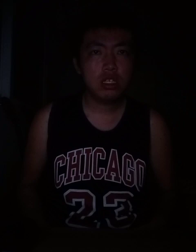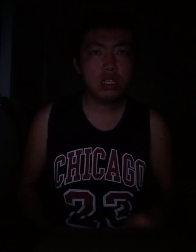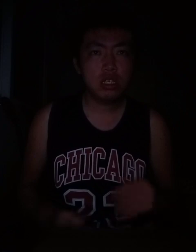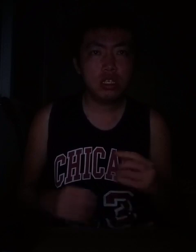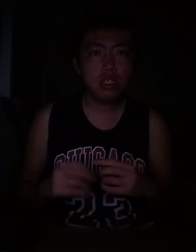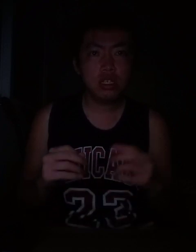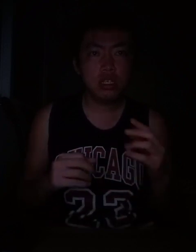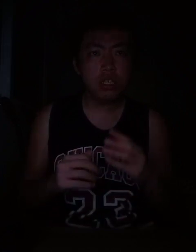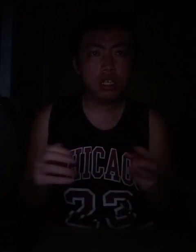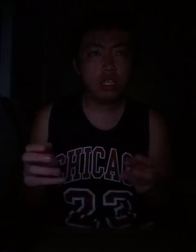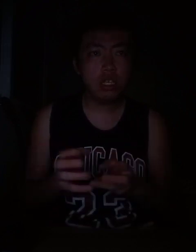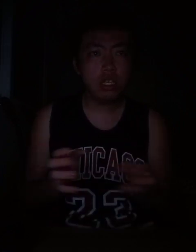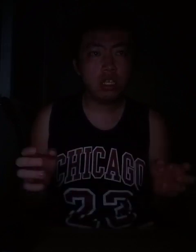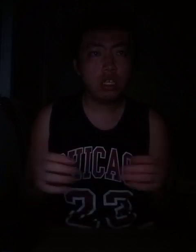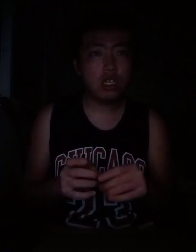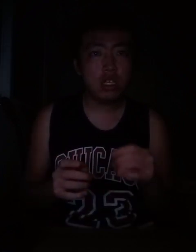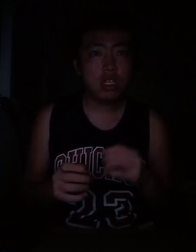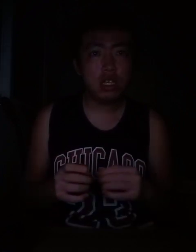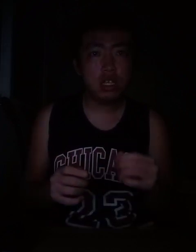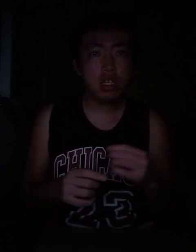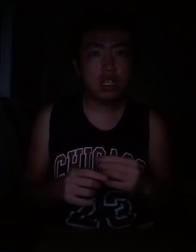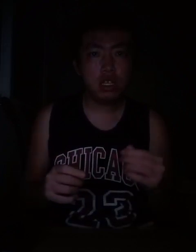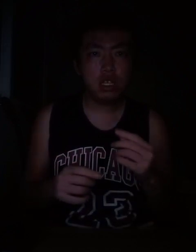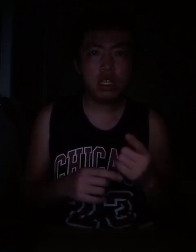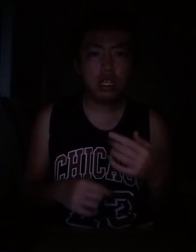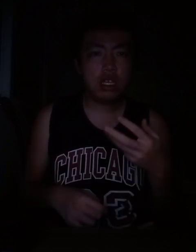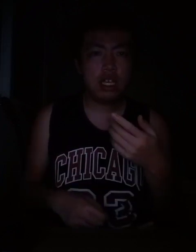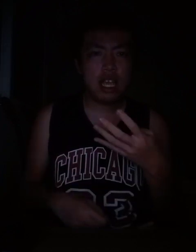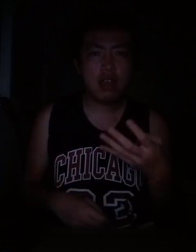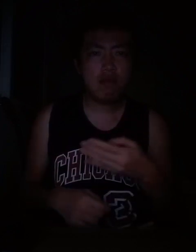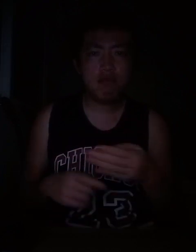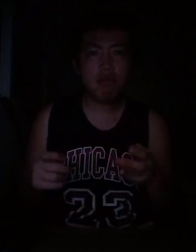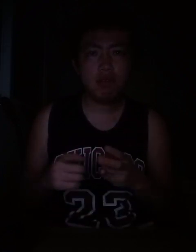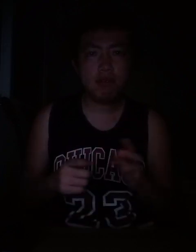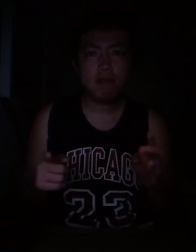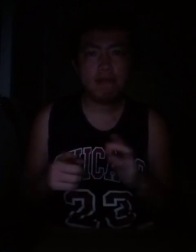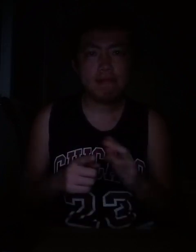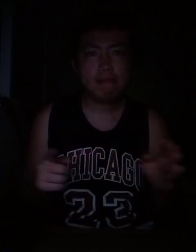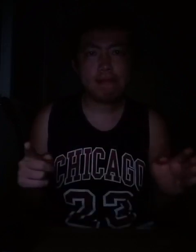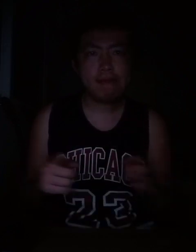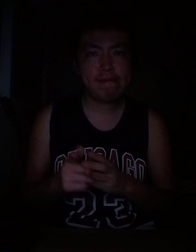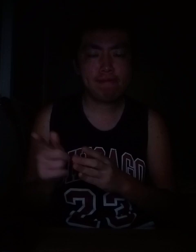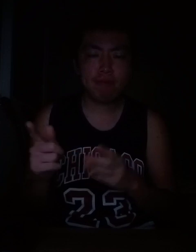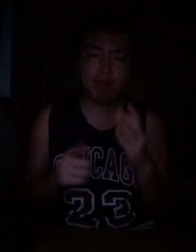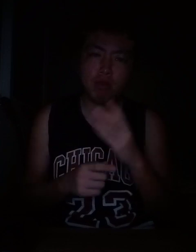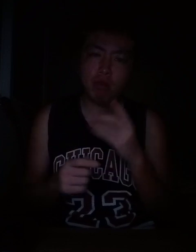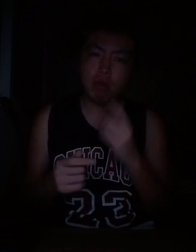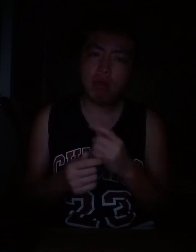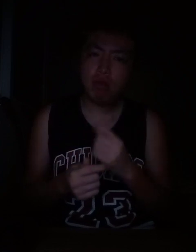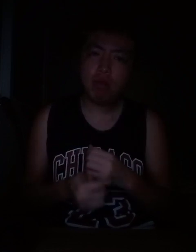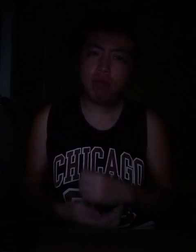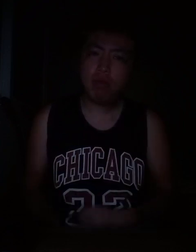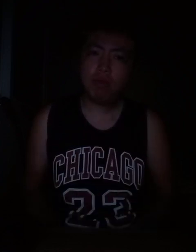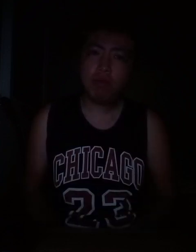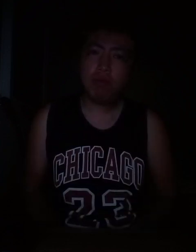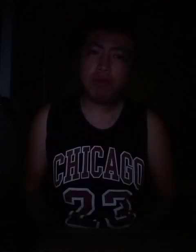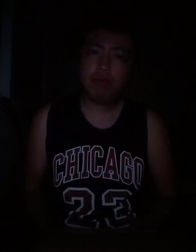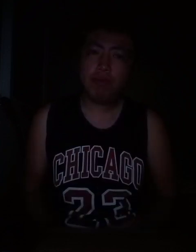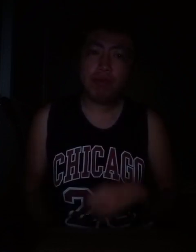대상엔 LH의 자체 감리 감독을 맡았던 내부 직원들까지 다수 포함된 것으로 확인됐습니다. 본사